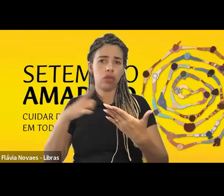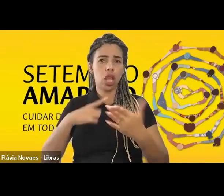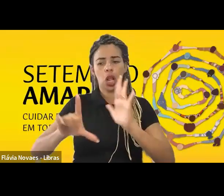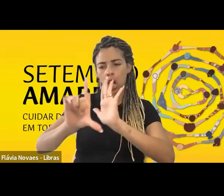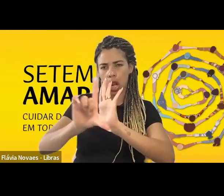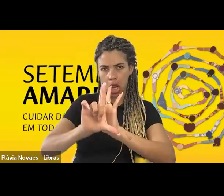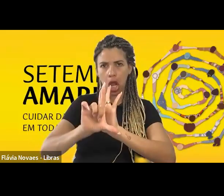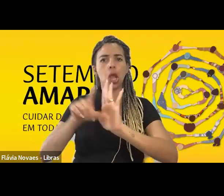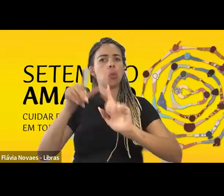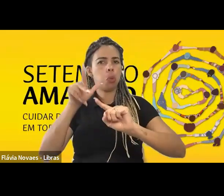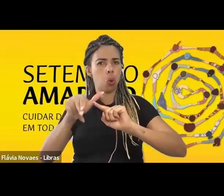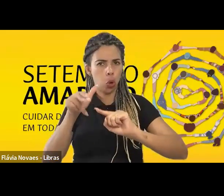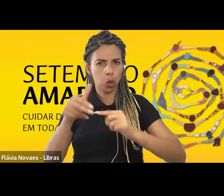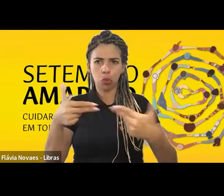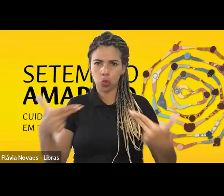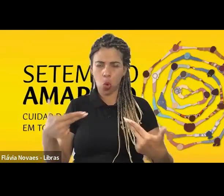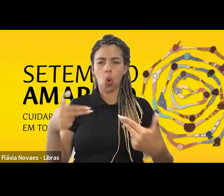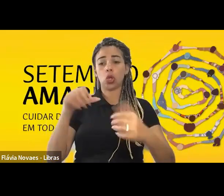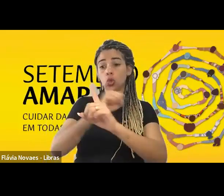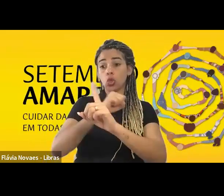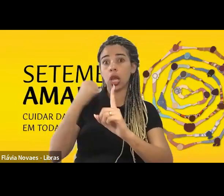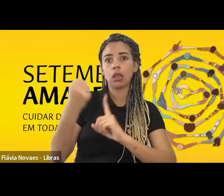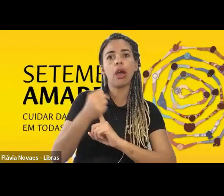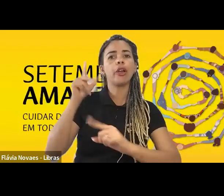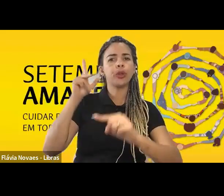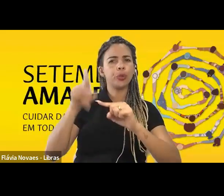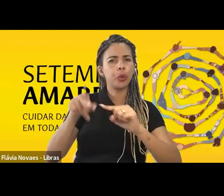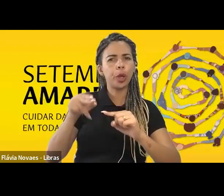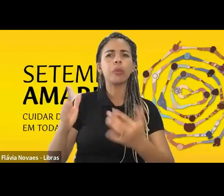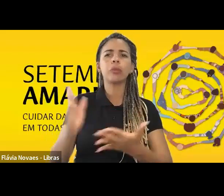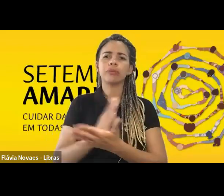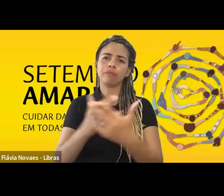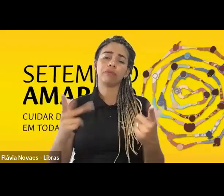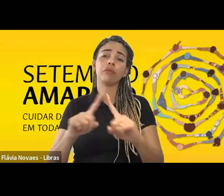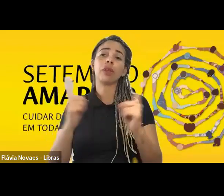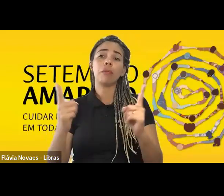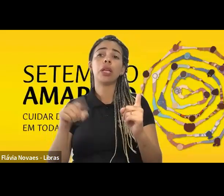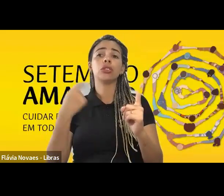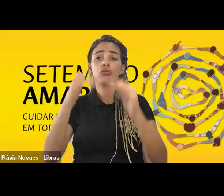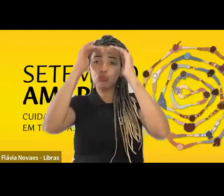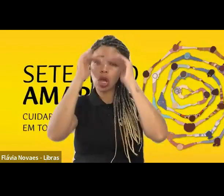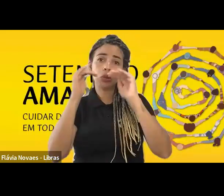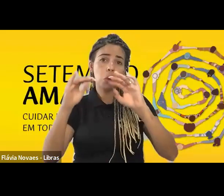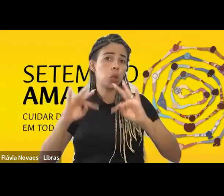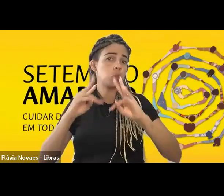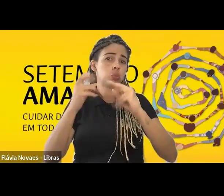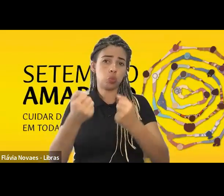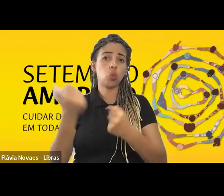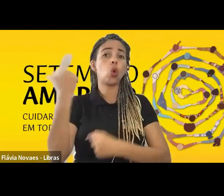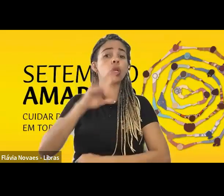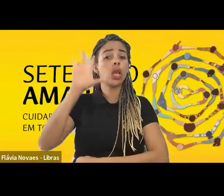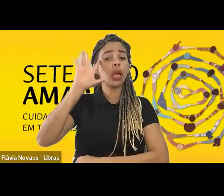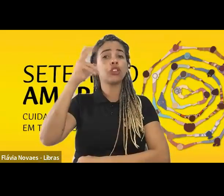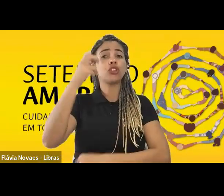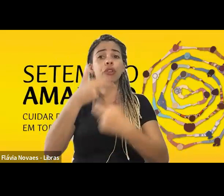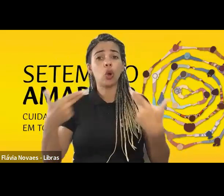de ordem moral, de ordem social, mas, de alguma forma, nós podemos tomar decisões a nosso